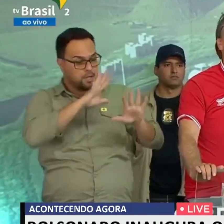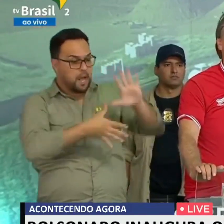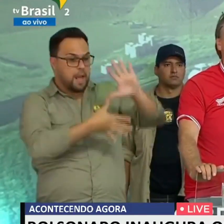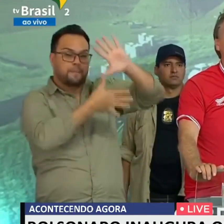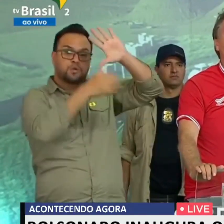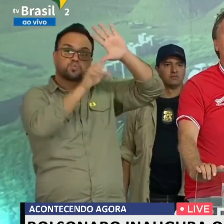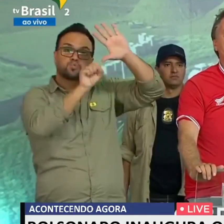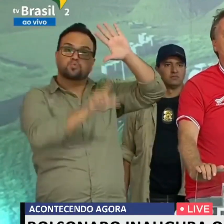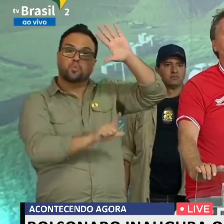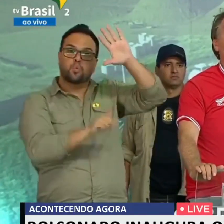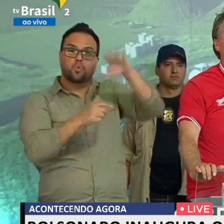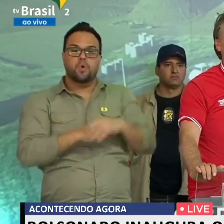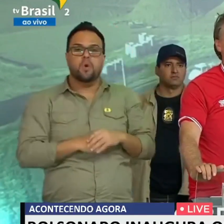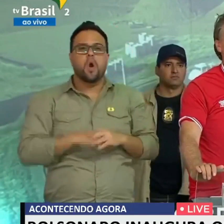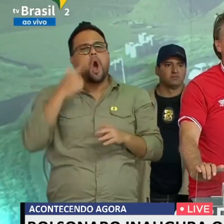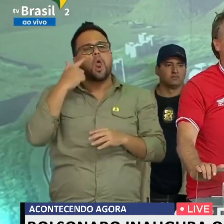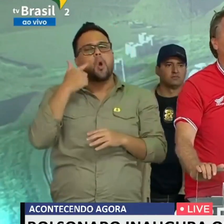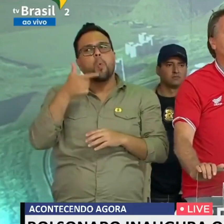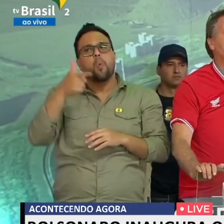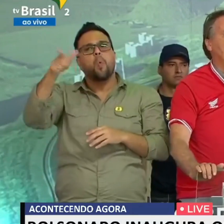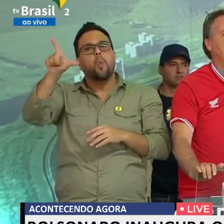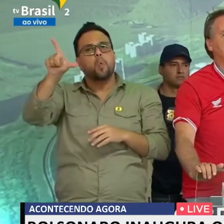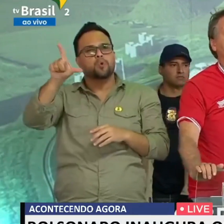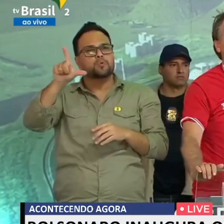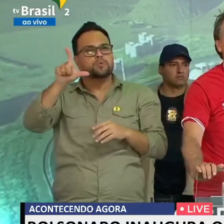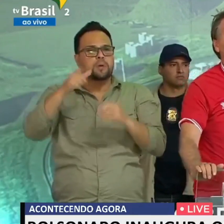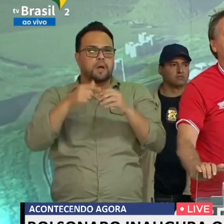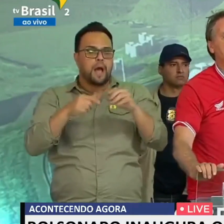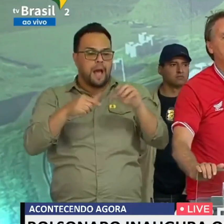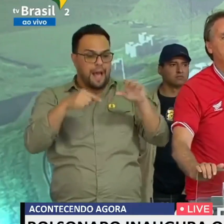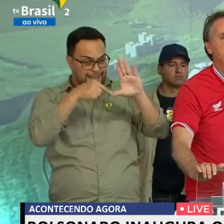Qual o destino que outros países estão tomando?